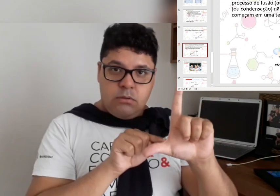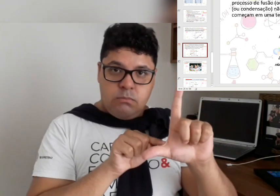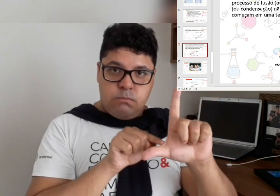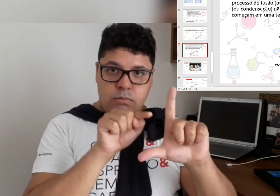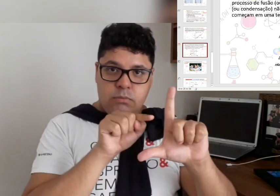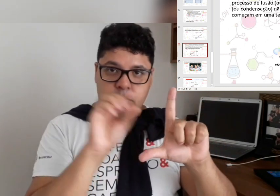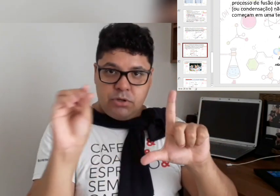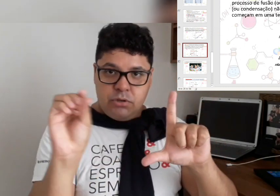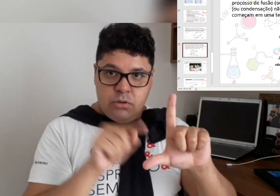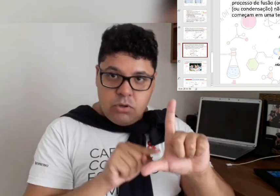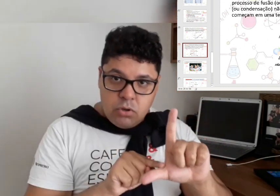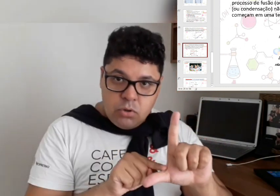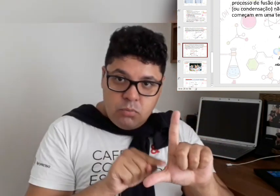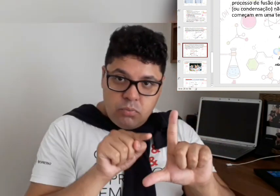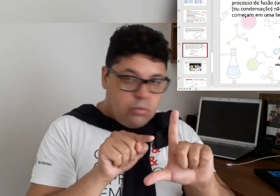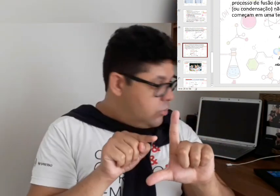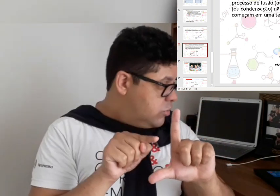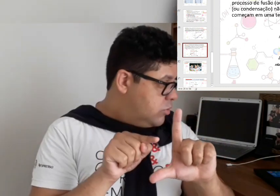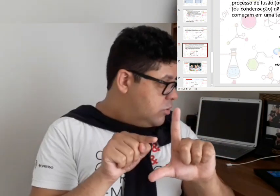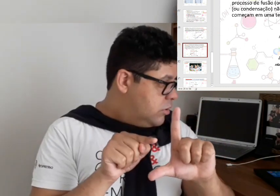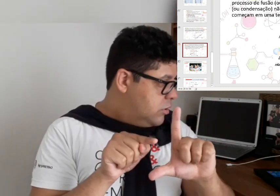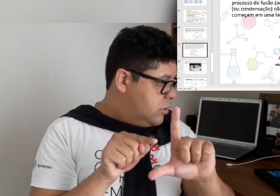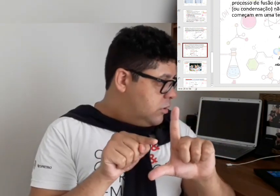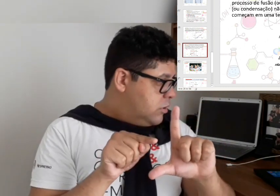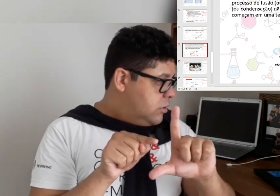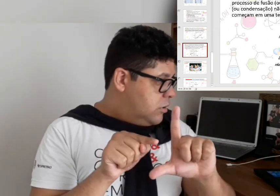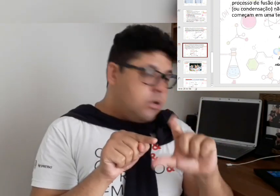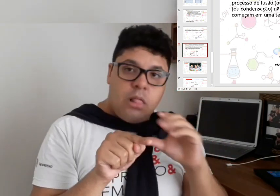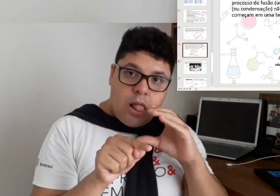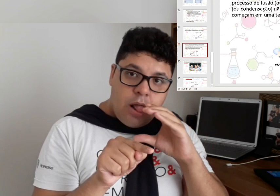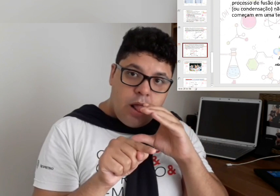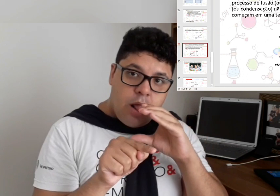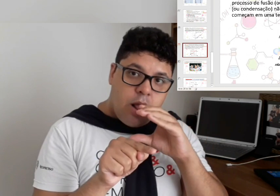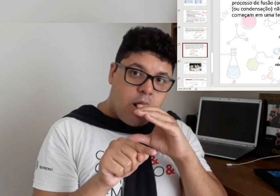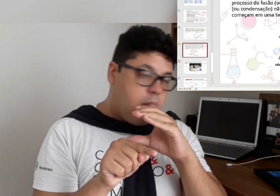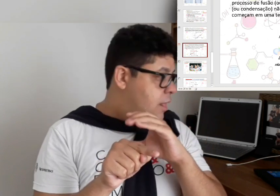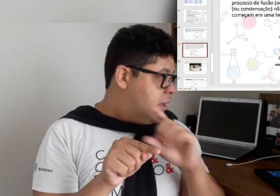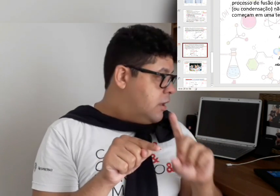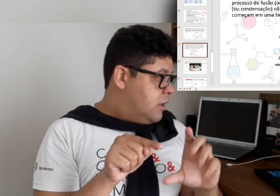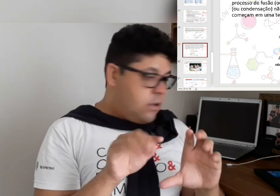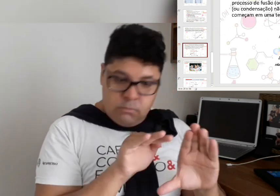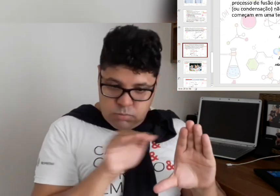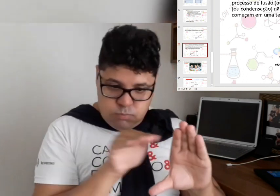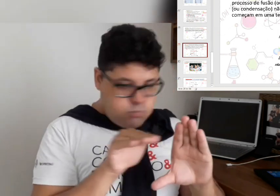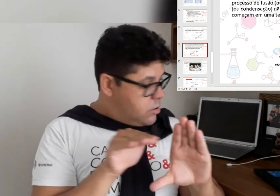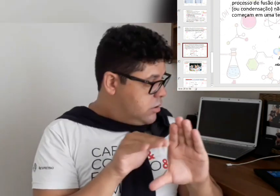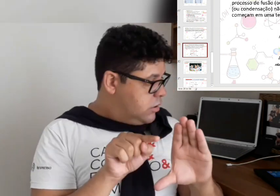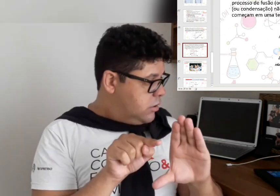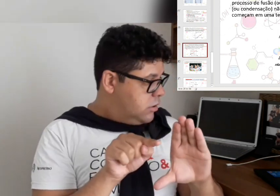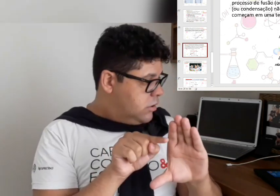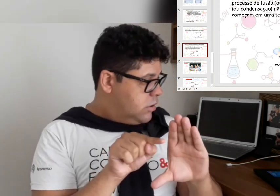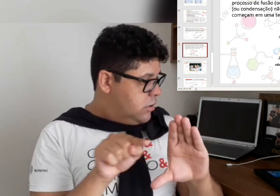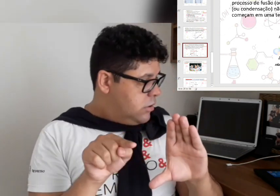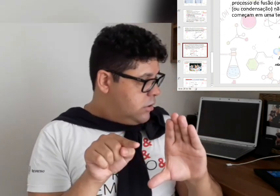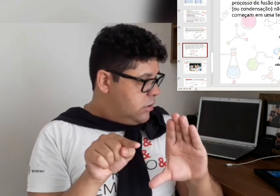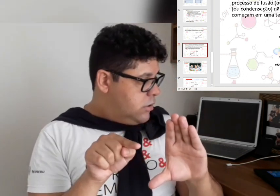aqui na temperatura. Ó, tá acontecendo a mesma coisa aqui, tá? Essa mistura aí, tá? Ela